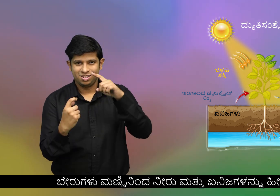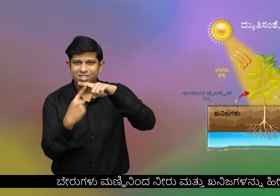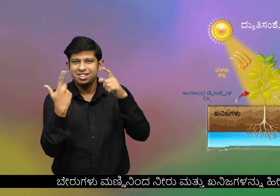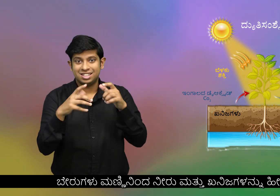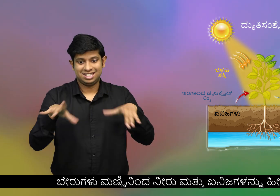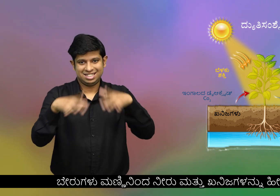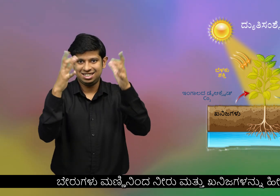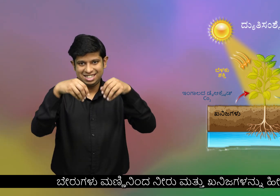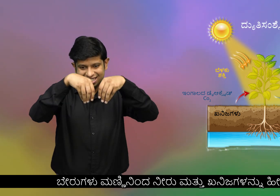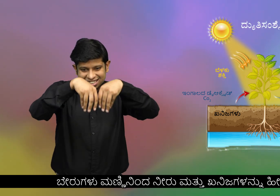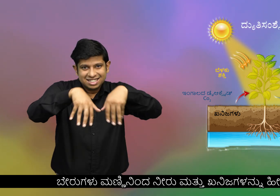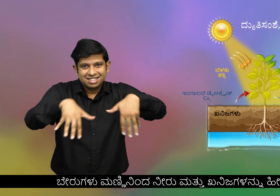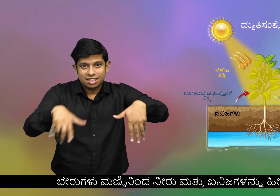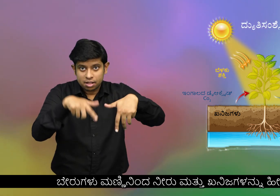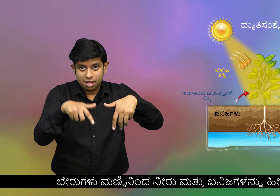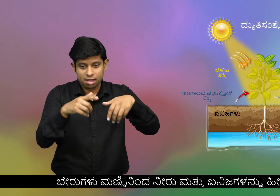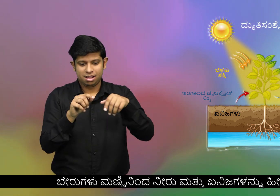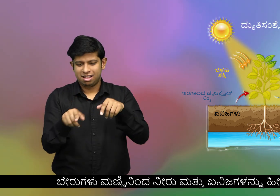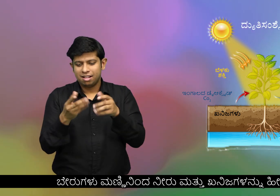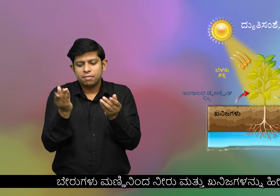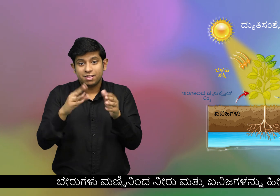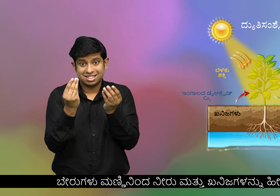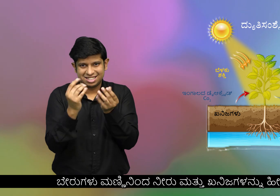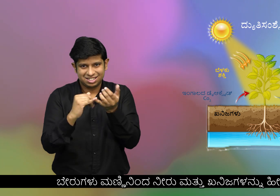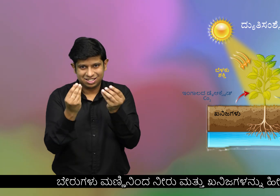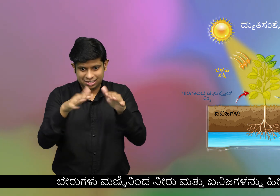ಮಣ್ಣಿನಿಂದ ನೀರು ಮತ್ತು ಖನಿಜಗಳನ್ನು ಹೀರಿಕೊಳ್ಳುತ್ತವೆ.